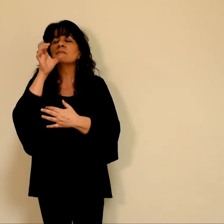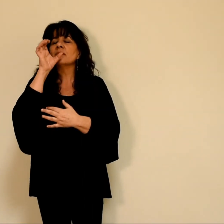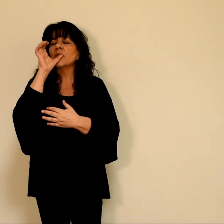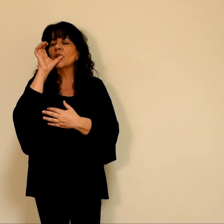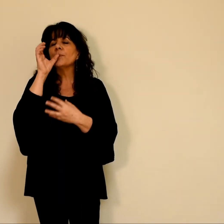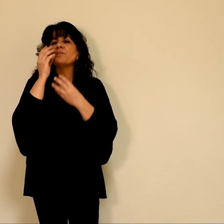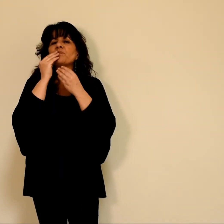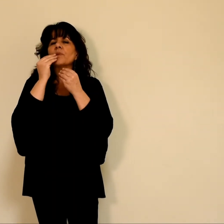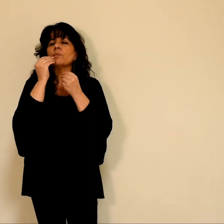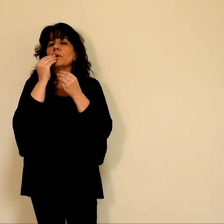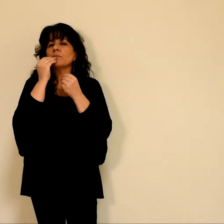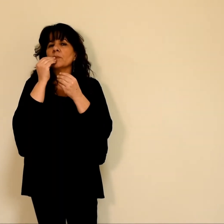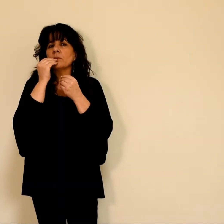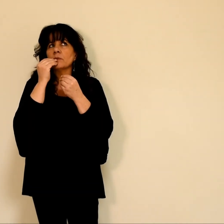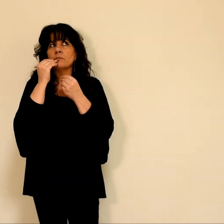Il ne savait pas d'où venait ce vin.